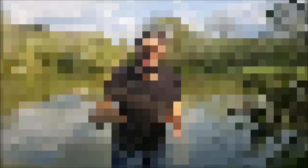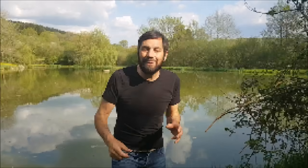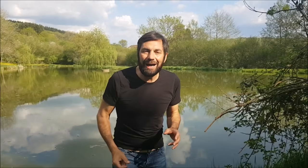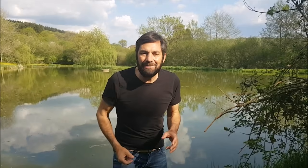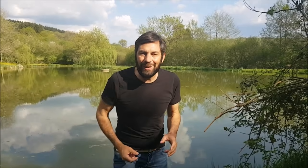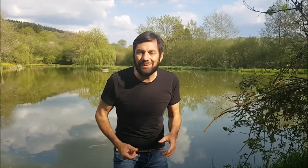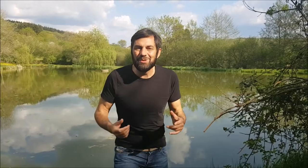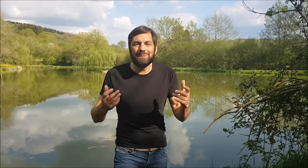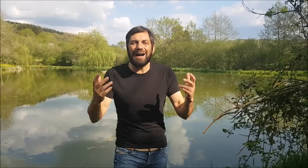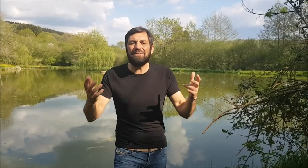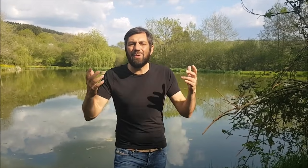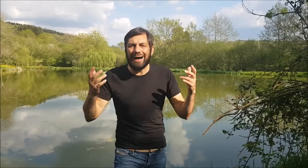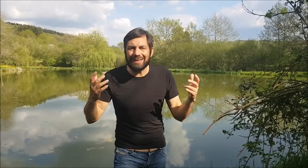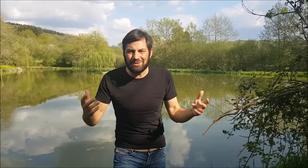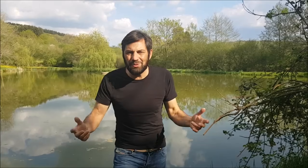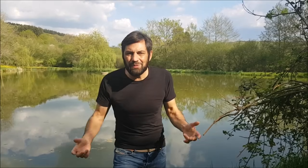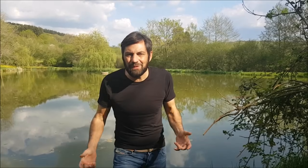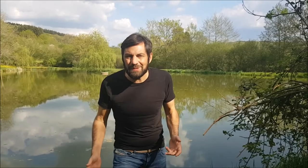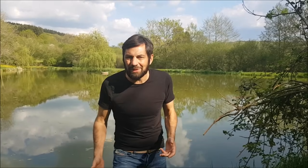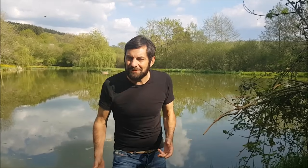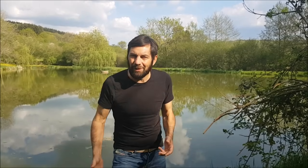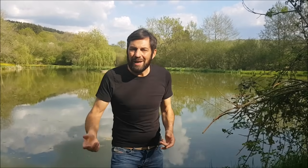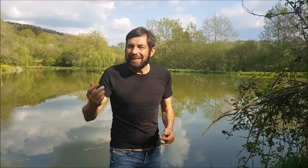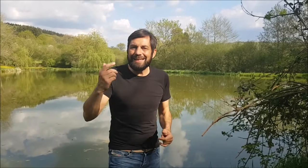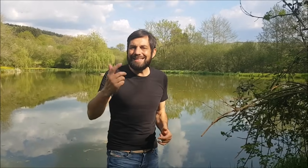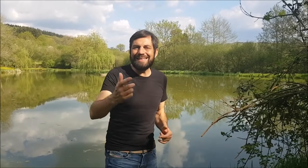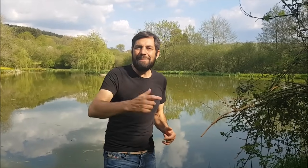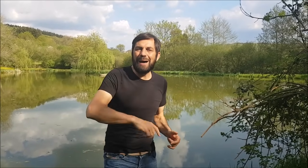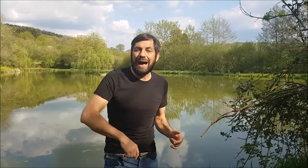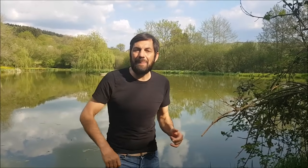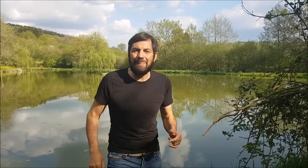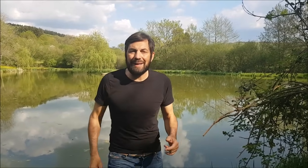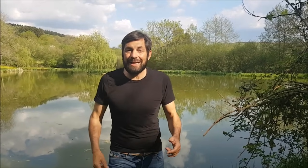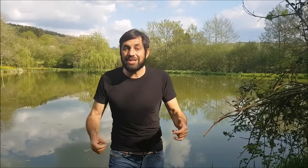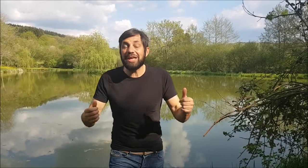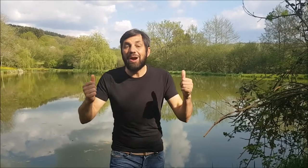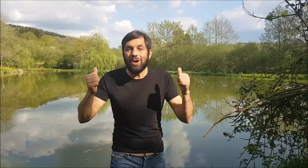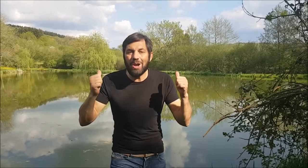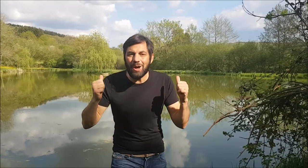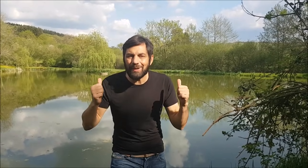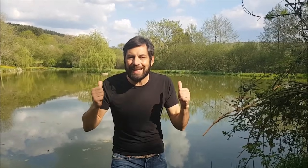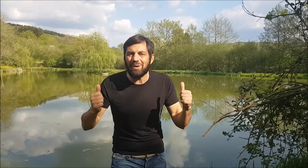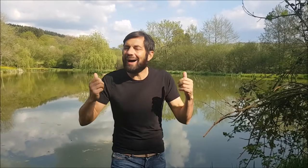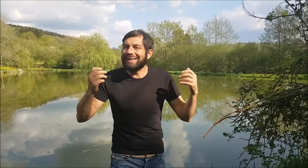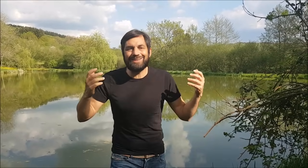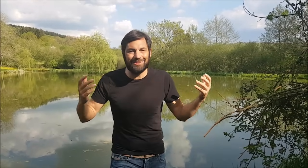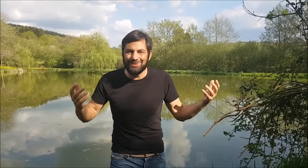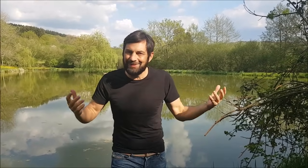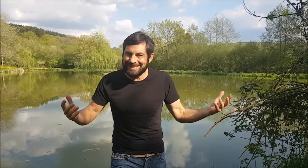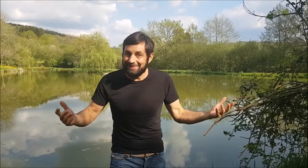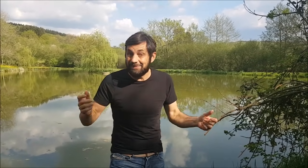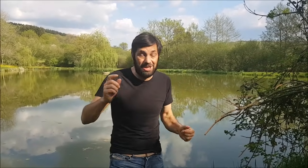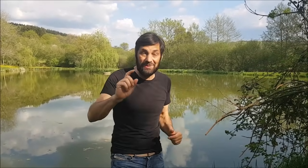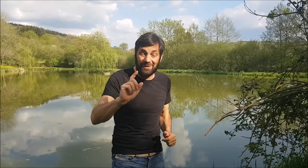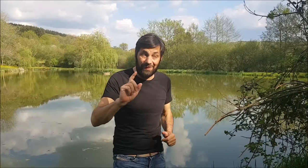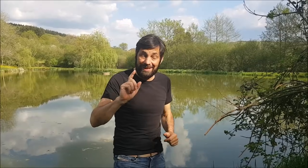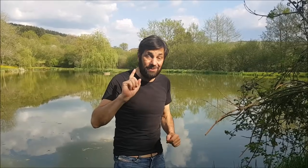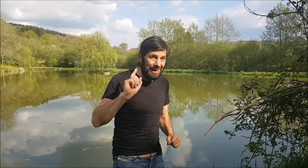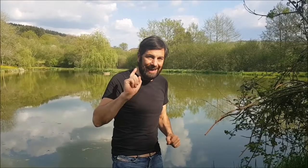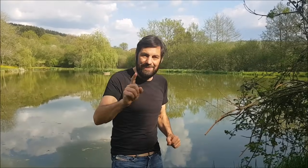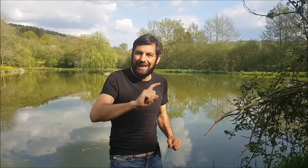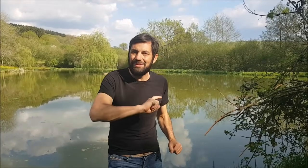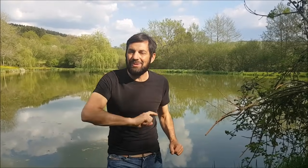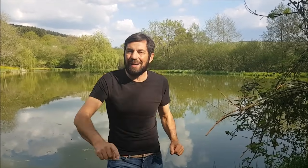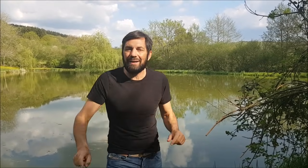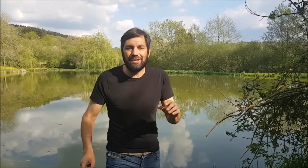Et bien bravo à tous, bravo à tous vos enfants. N'hésitez pas à partager leur talent à tous vos amis. Moi, je vous donne